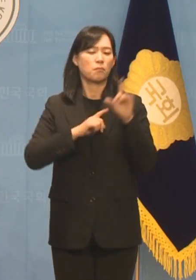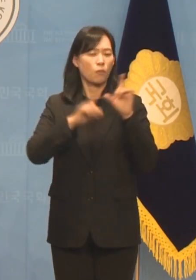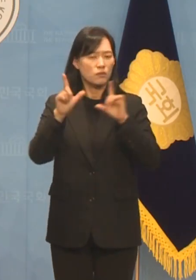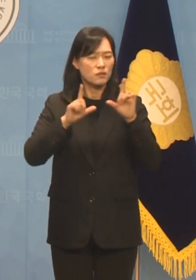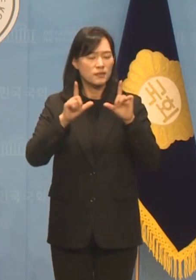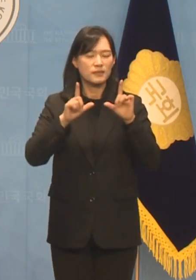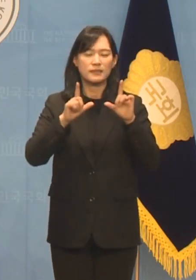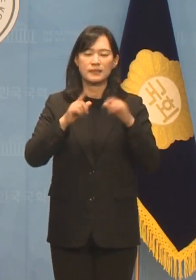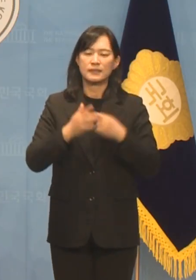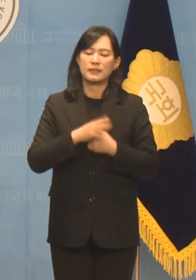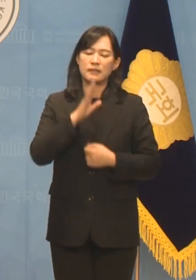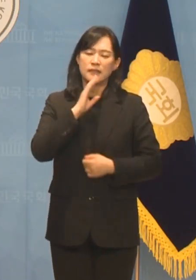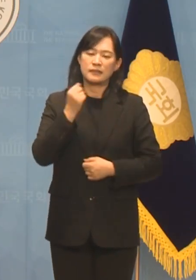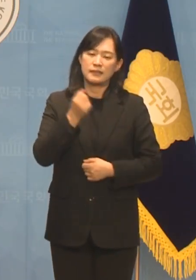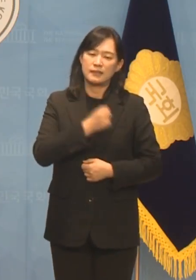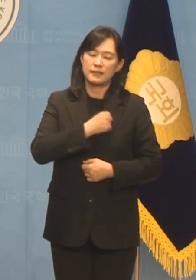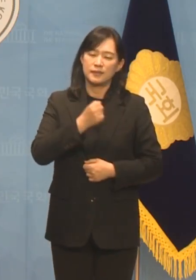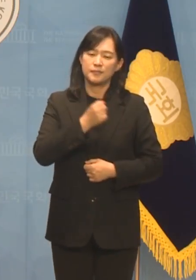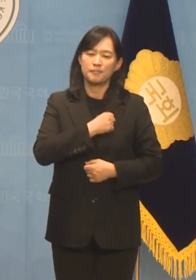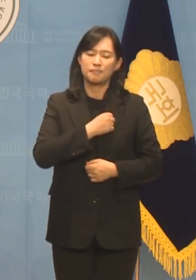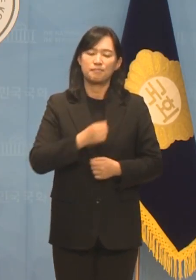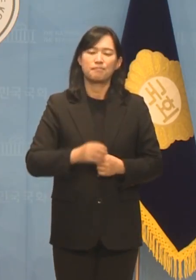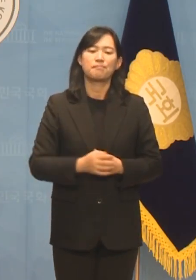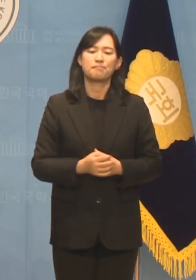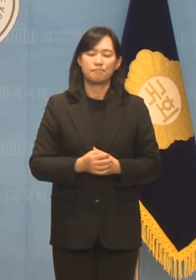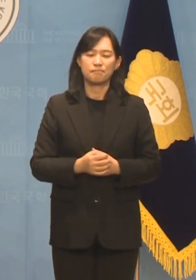모습은 한심하기 짝이 없습니다.